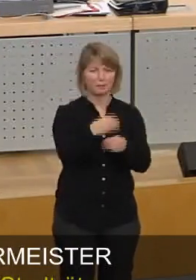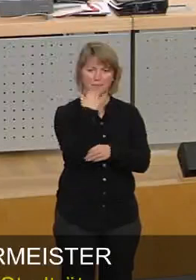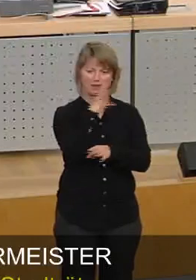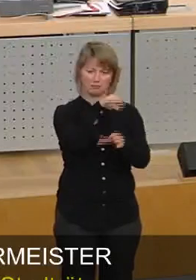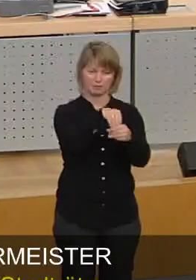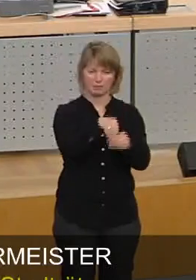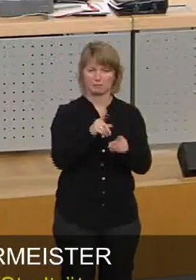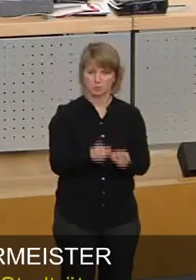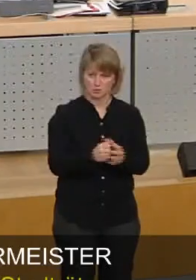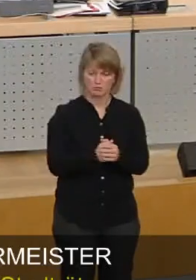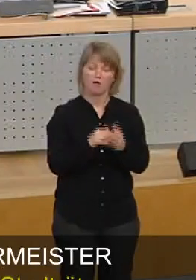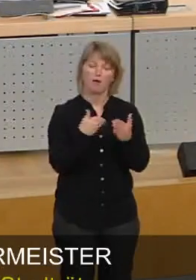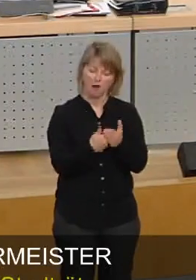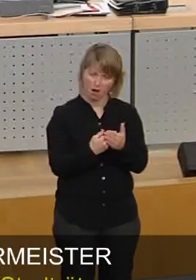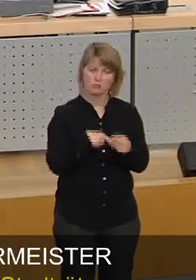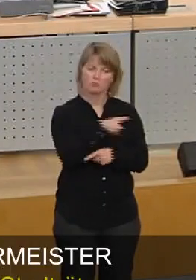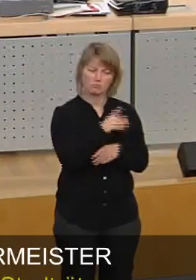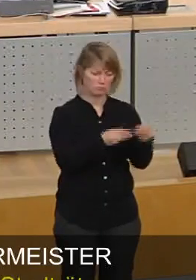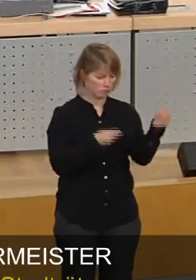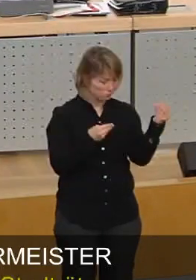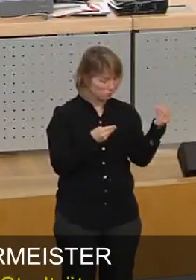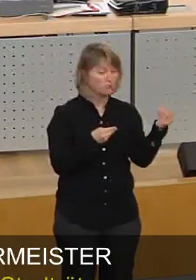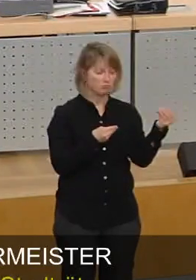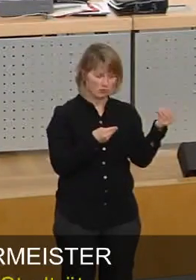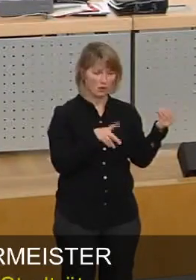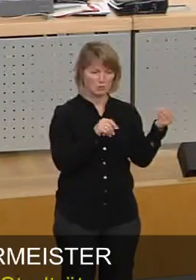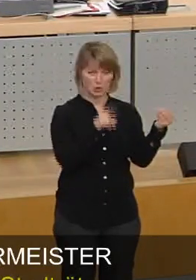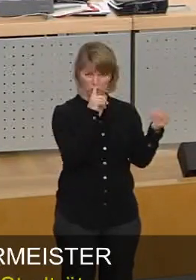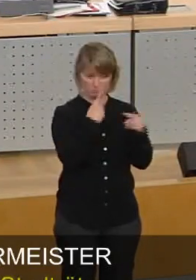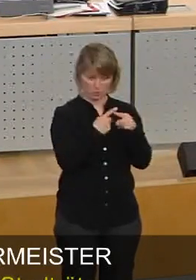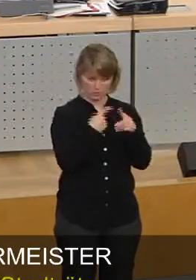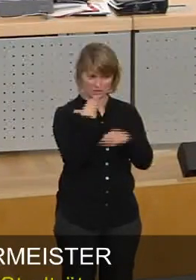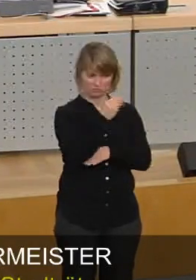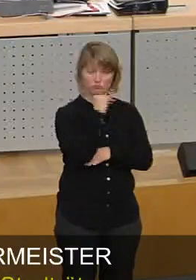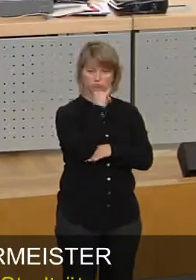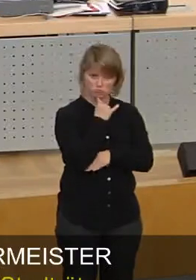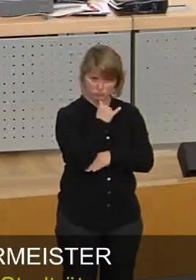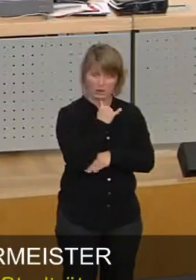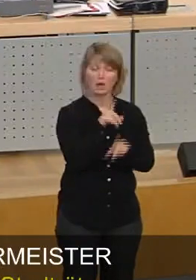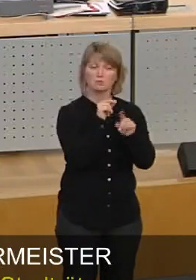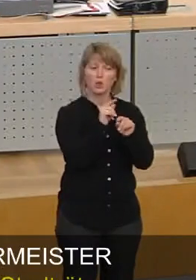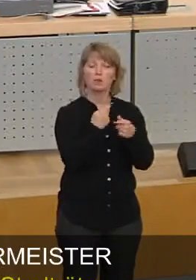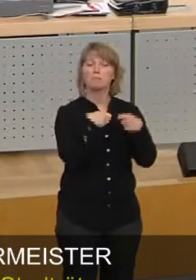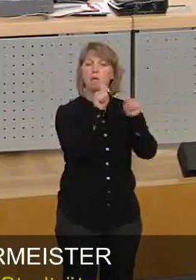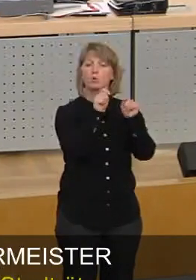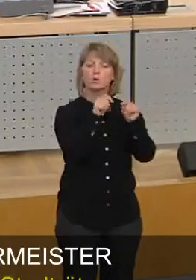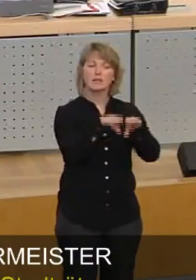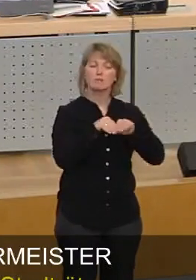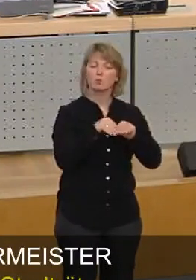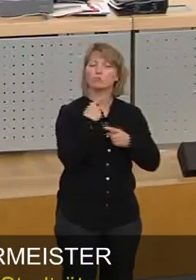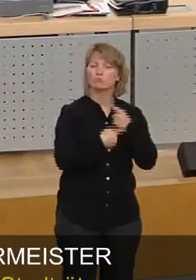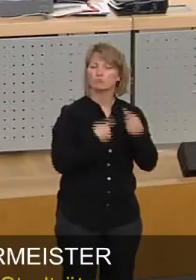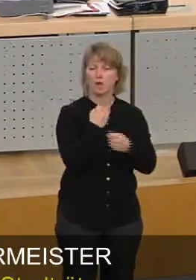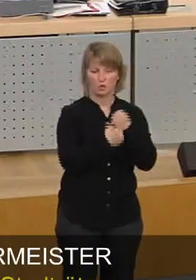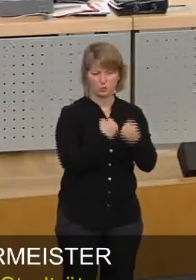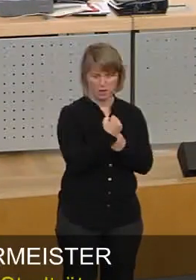dann die Prüfingenieure einen positiven Prüfbericht attestieren. Dieser hat ohne Hinterfragung zu einer positiven Baugenehmigung geführt, da